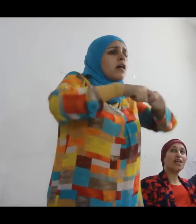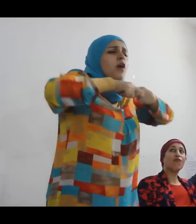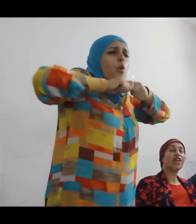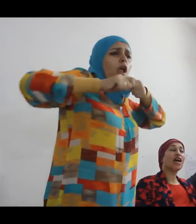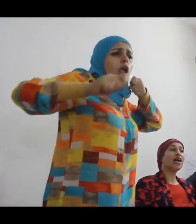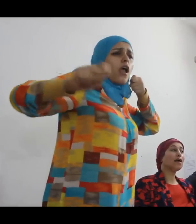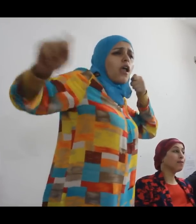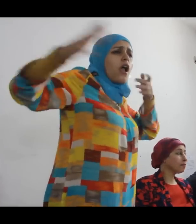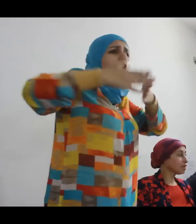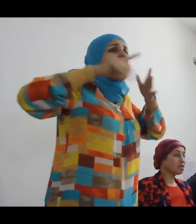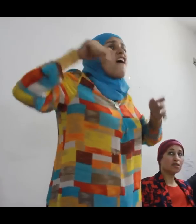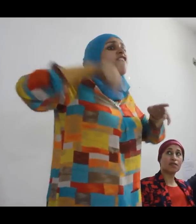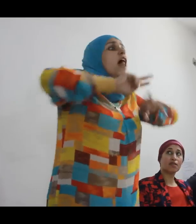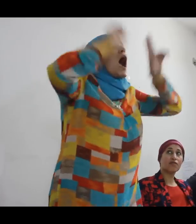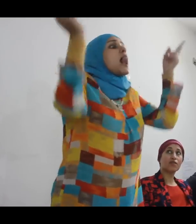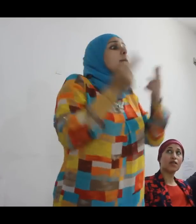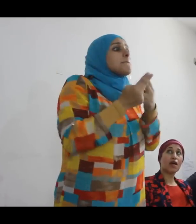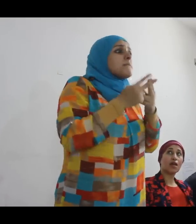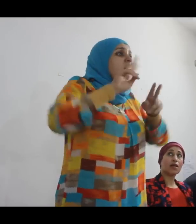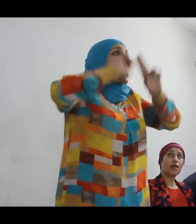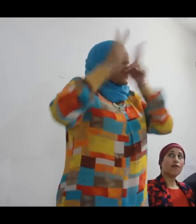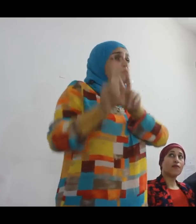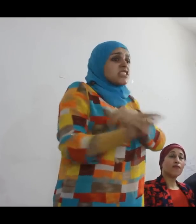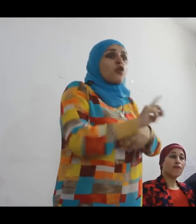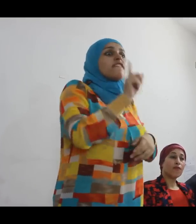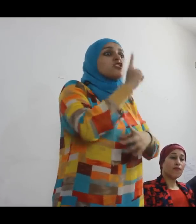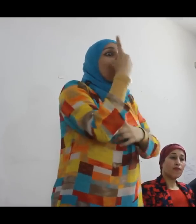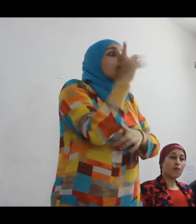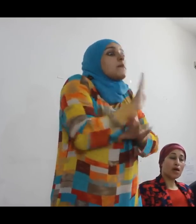اطول علم في العالم. مش انت بتدي احكي فين